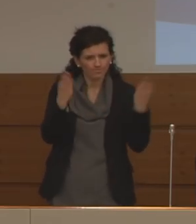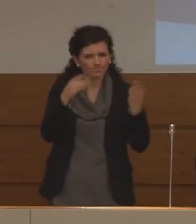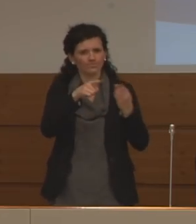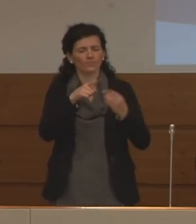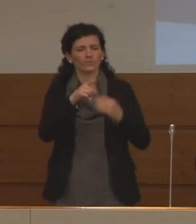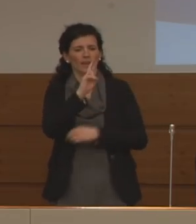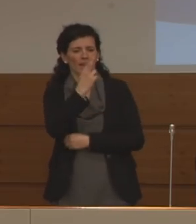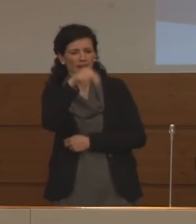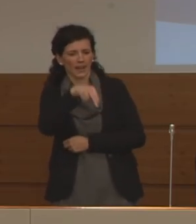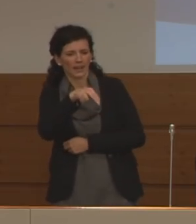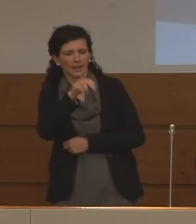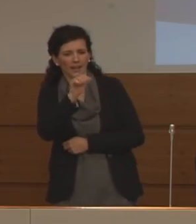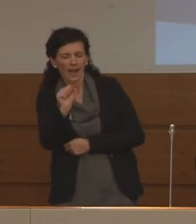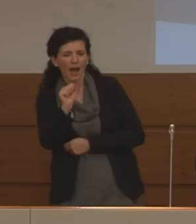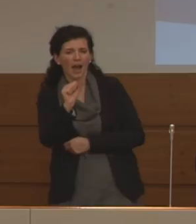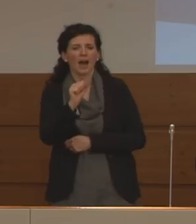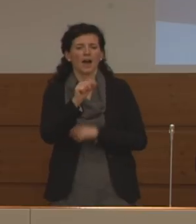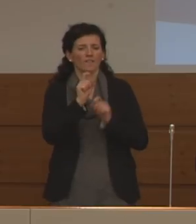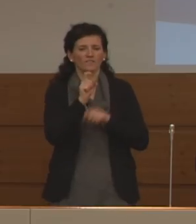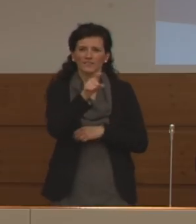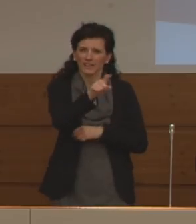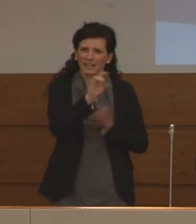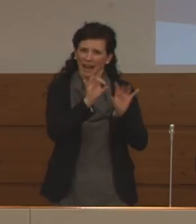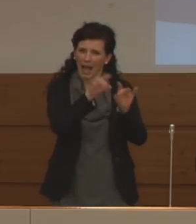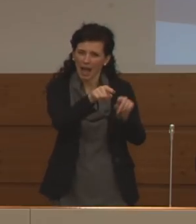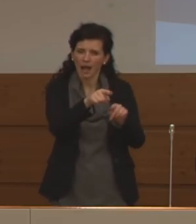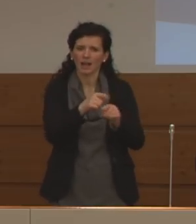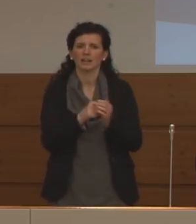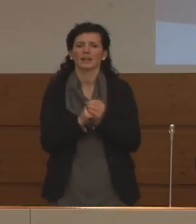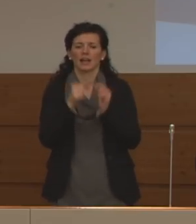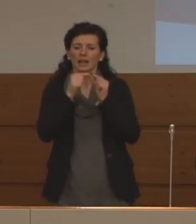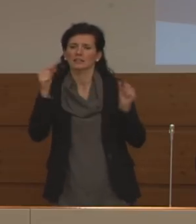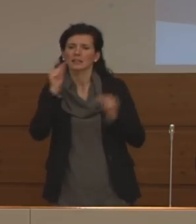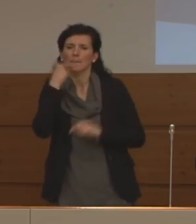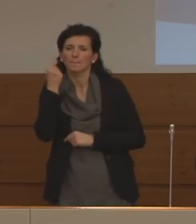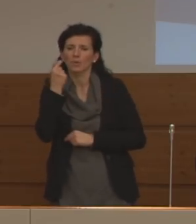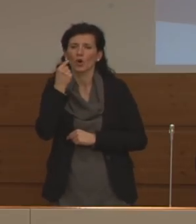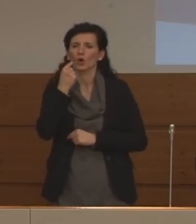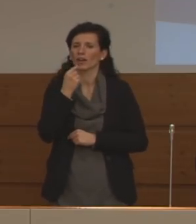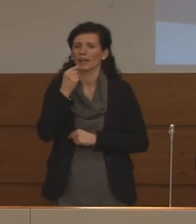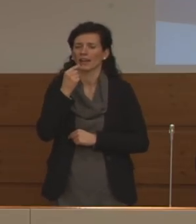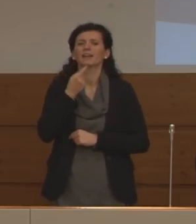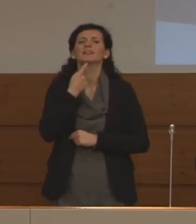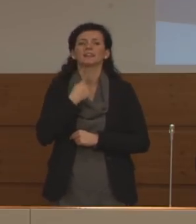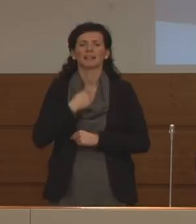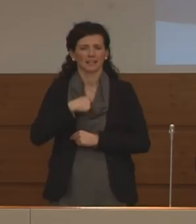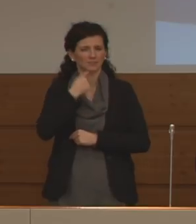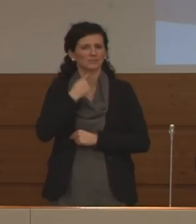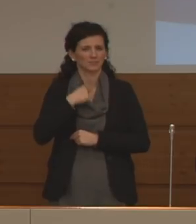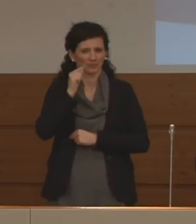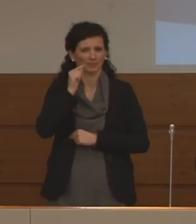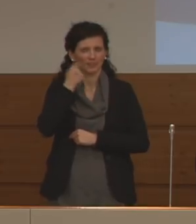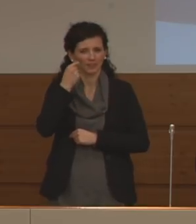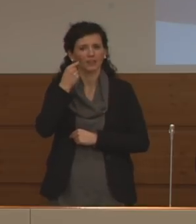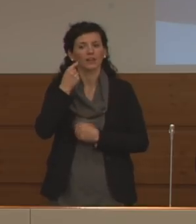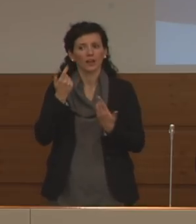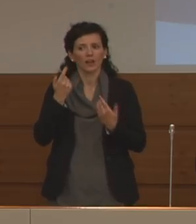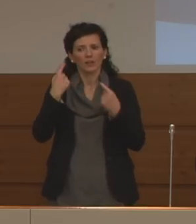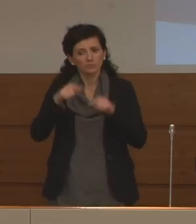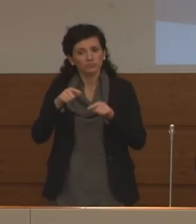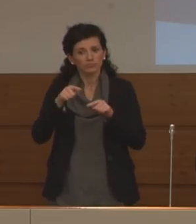rene a virale sul tampone rinofaringeo che l'italia ha messo in campo sono assolutamente